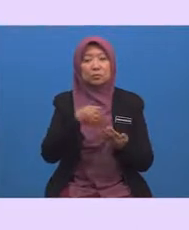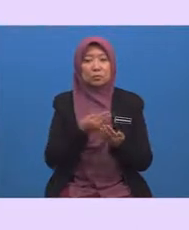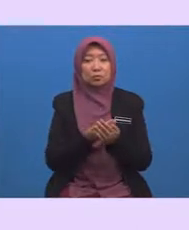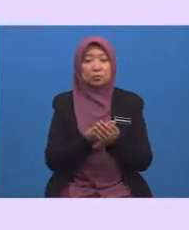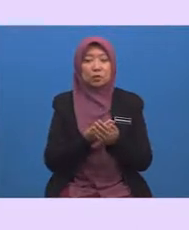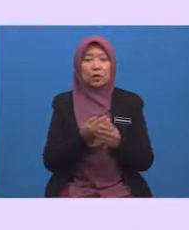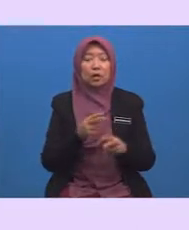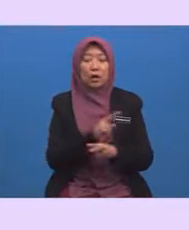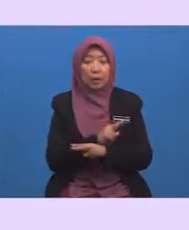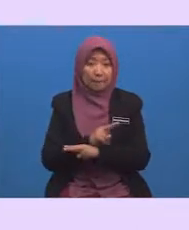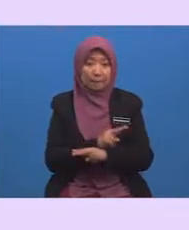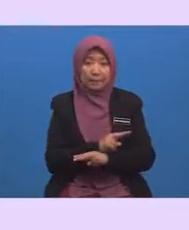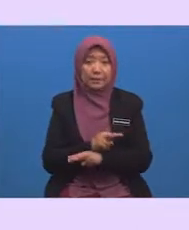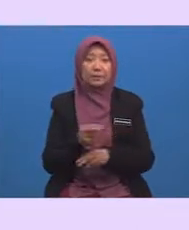makhluknya.